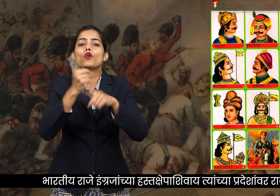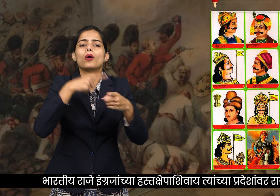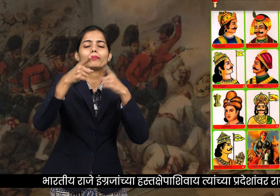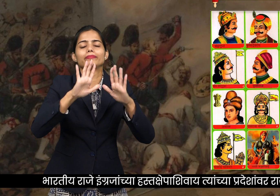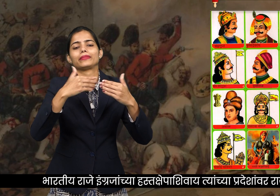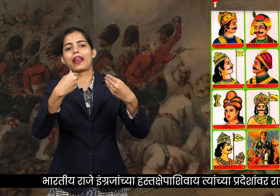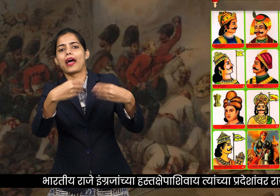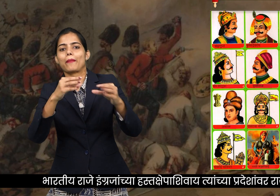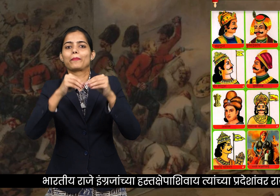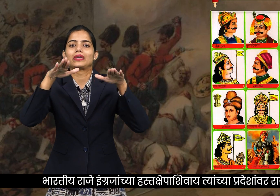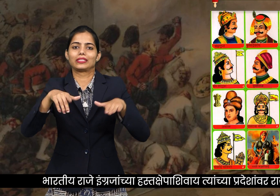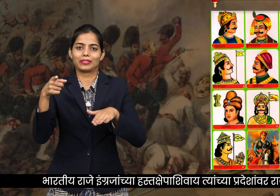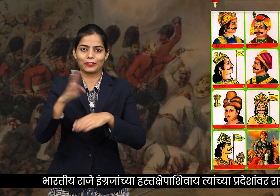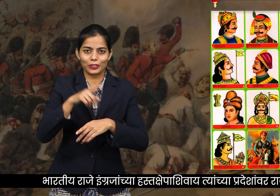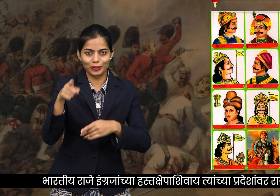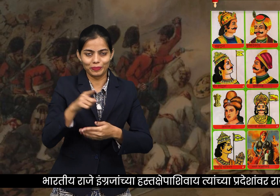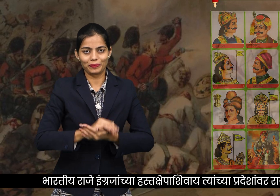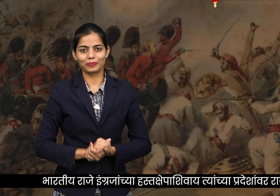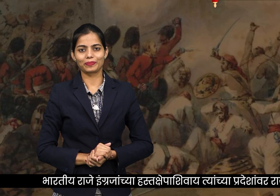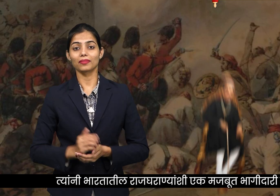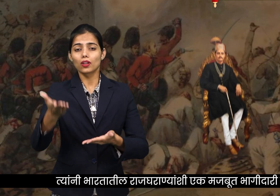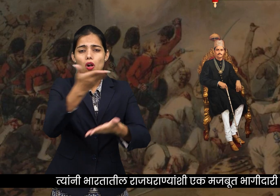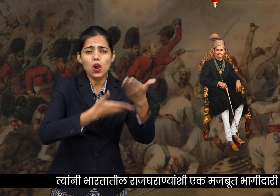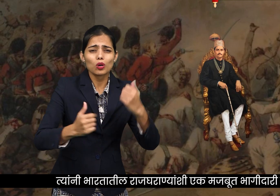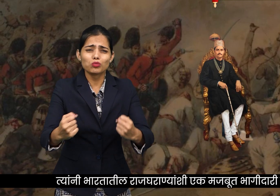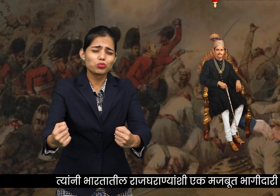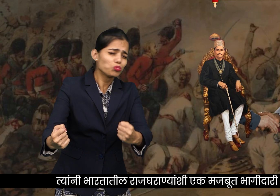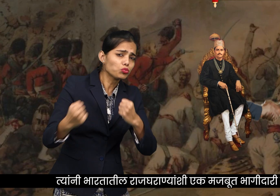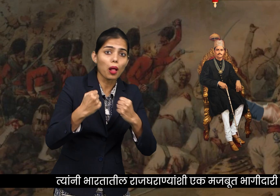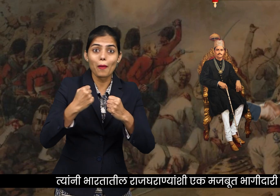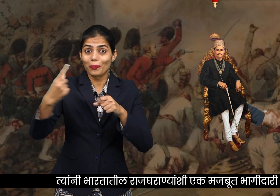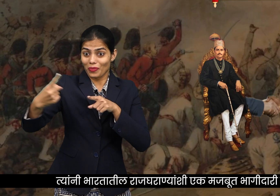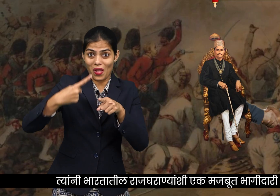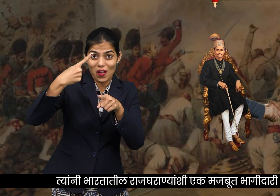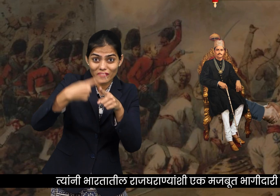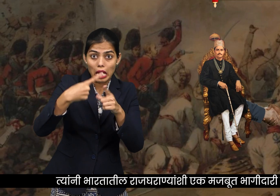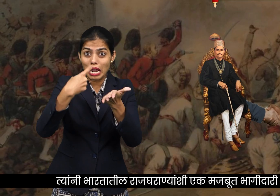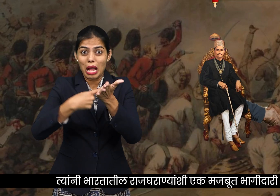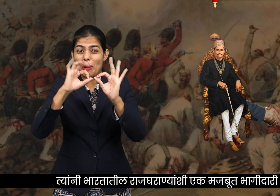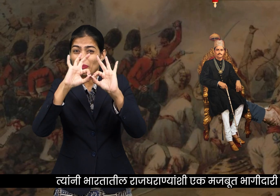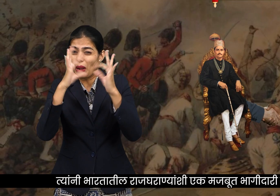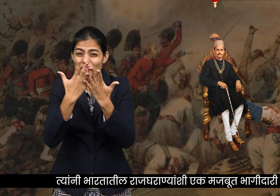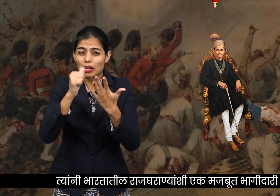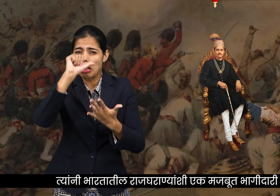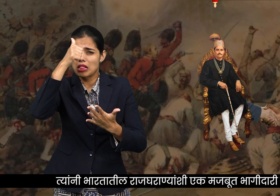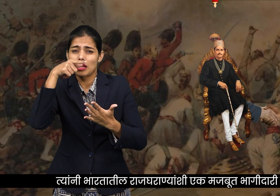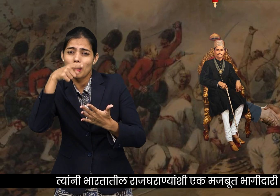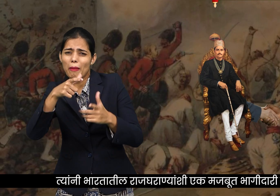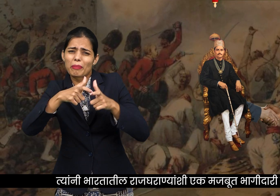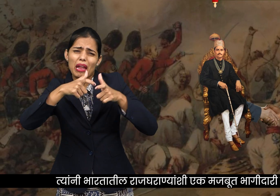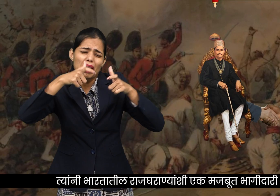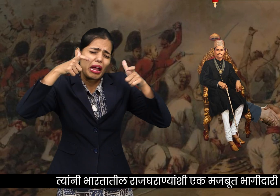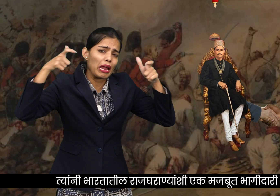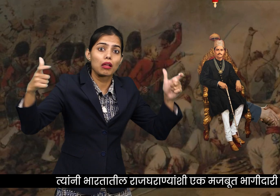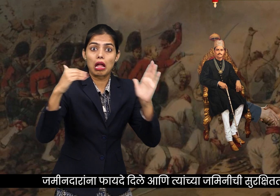प्रदेशावर राज्य करू शकतात. त्यांनी भारतातील राजघराण्यांशी एक मजबूत